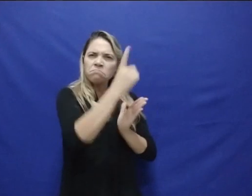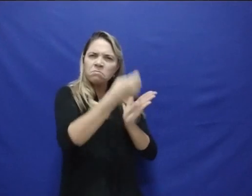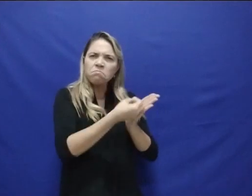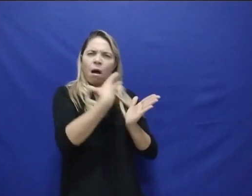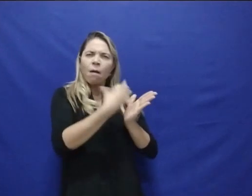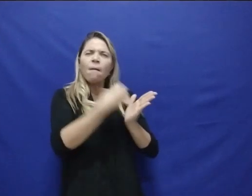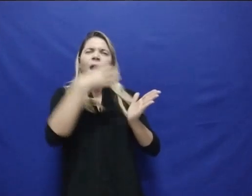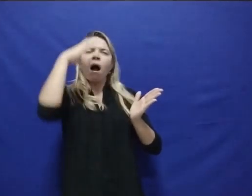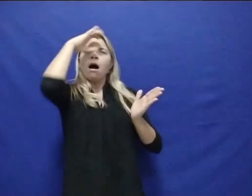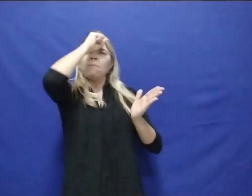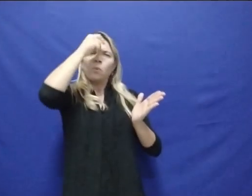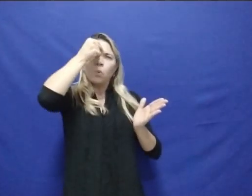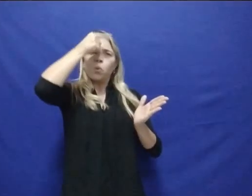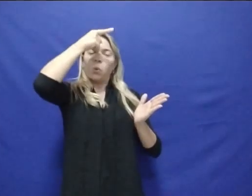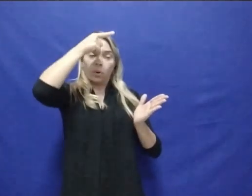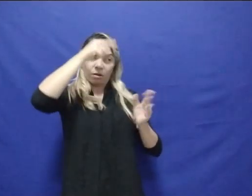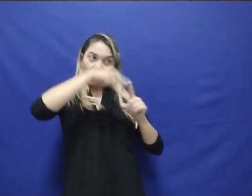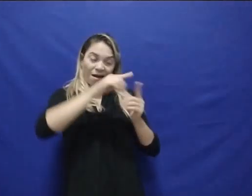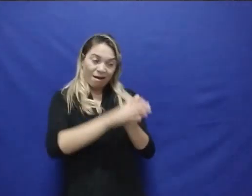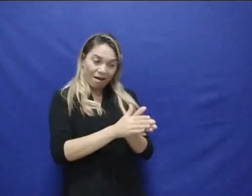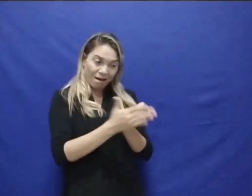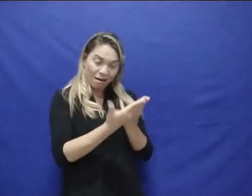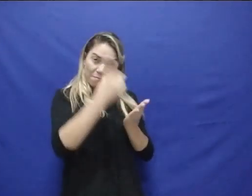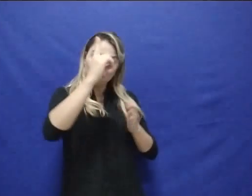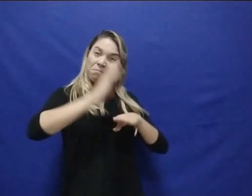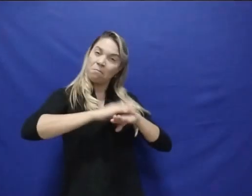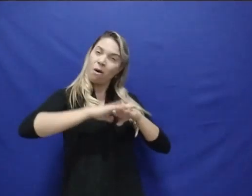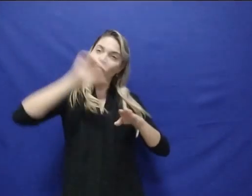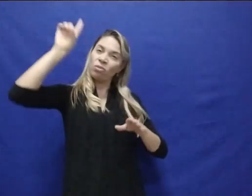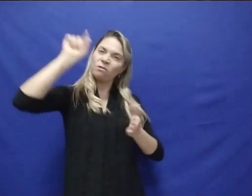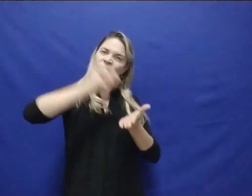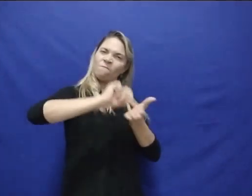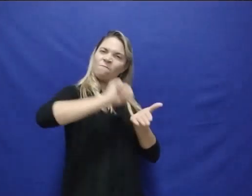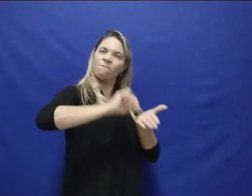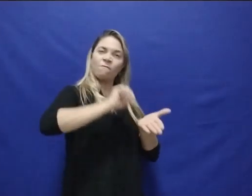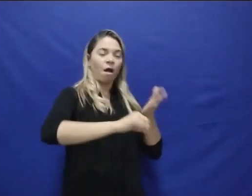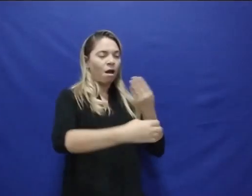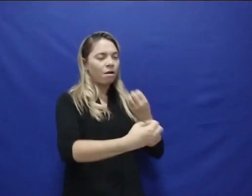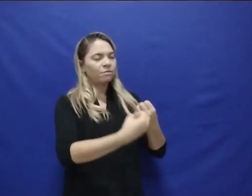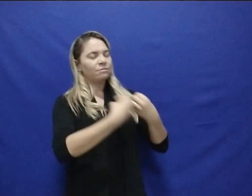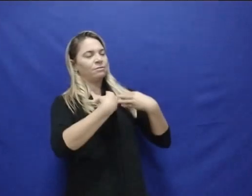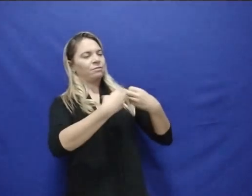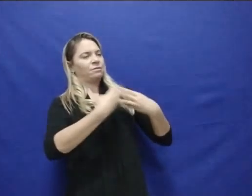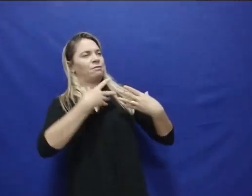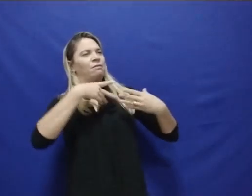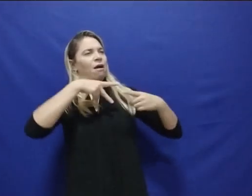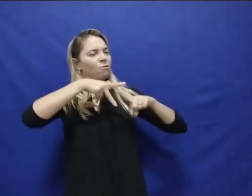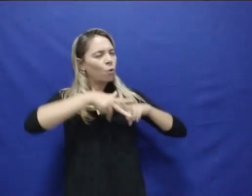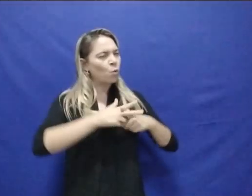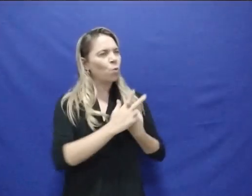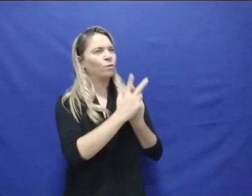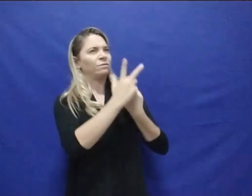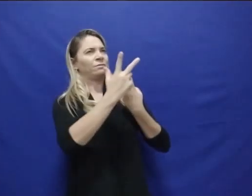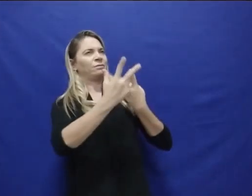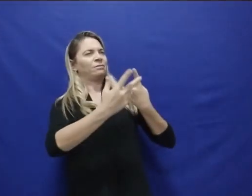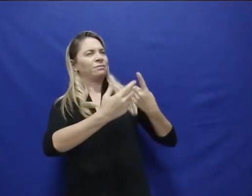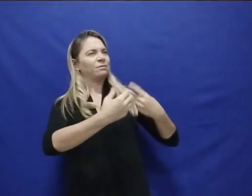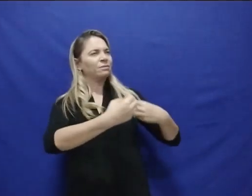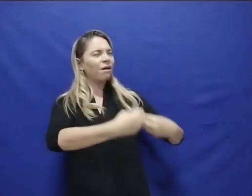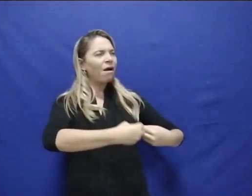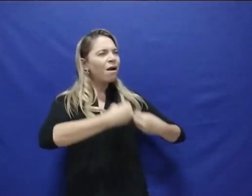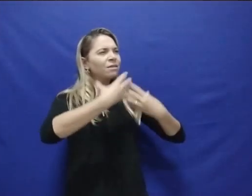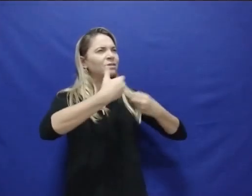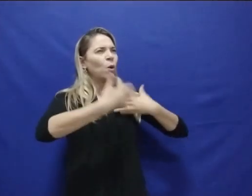por Deus e útil para o ensino, para a repreensão, para a correção, para a educação na